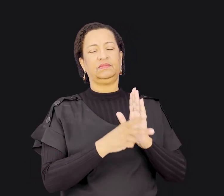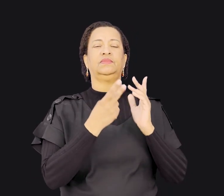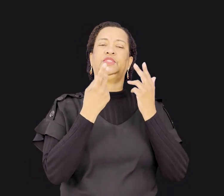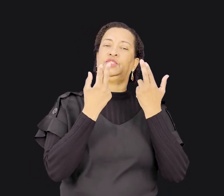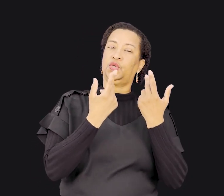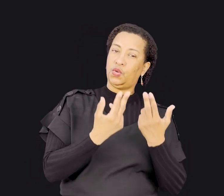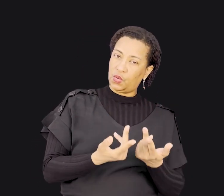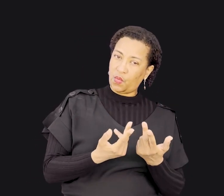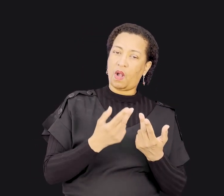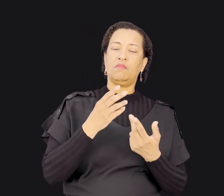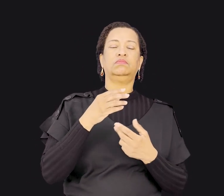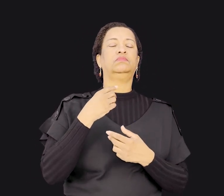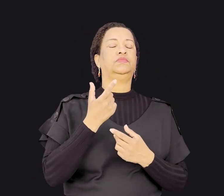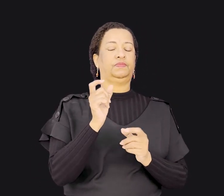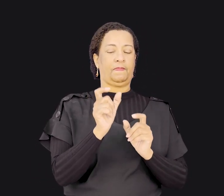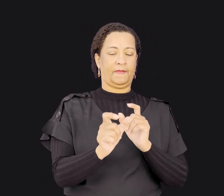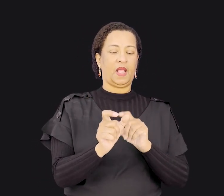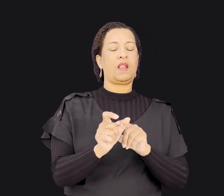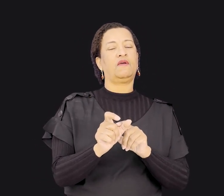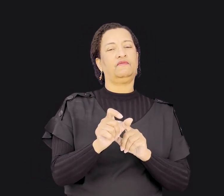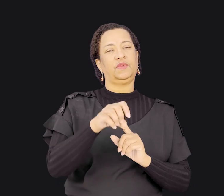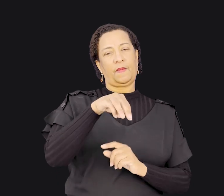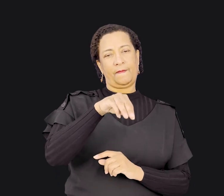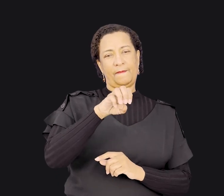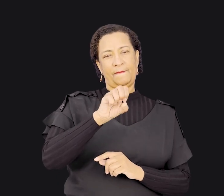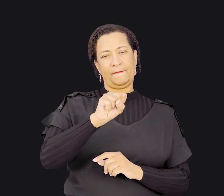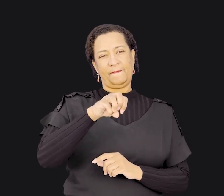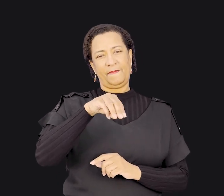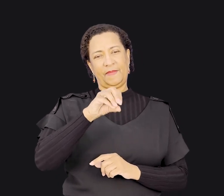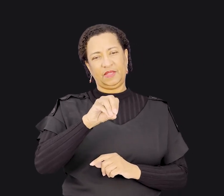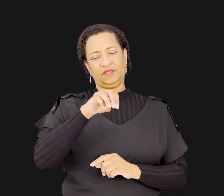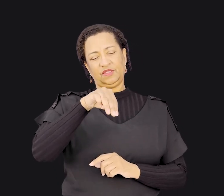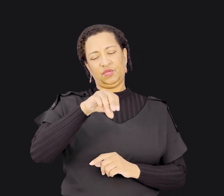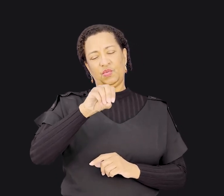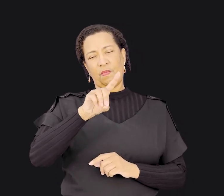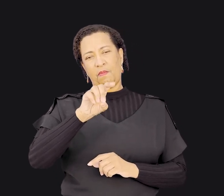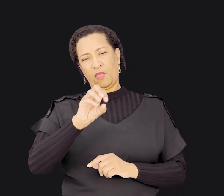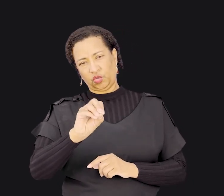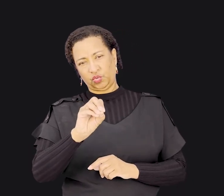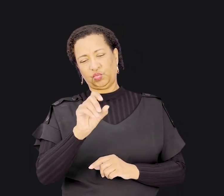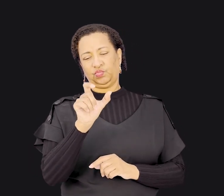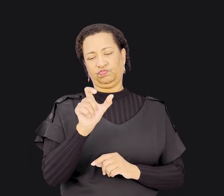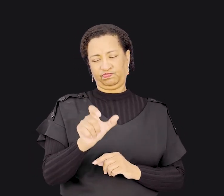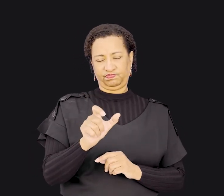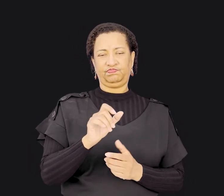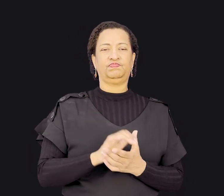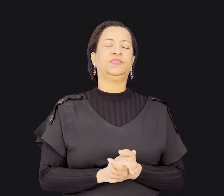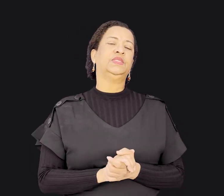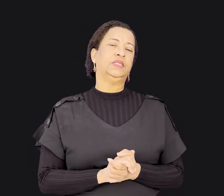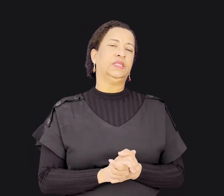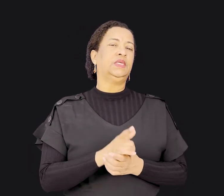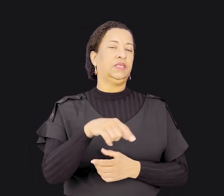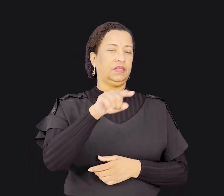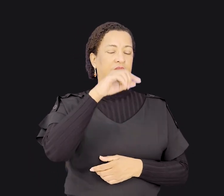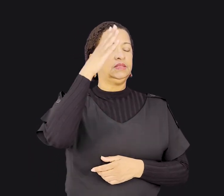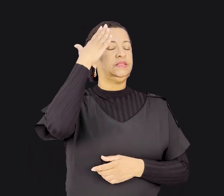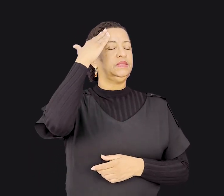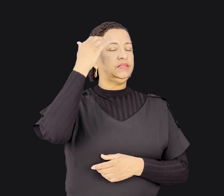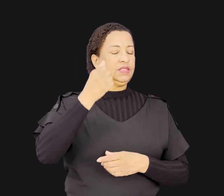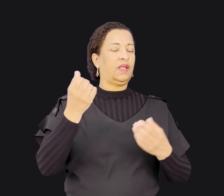modo, é a expressão muito importante deste versículo. Do mesmo modo. Sejam sábios no convívio